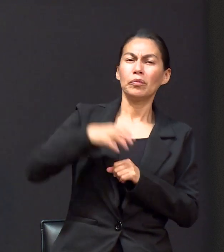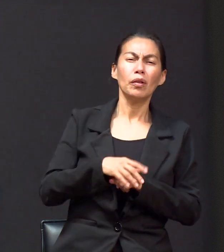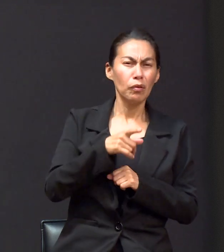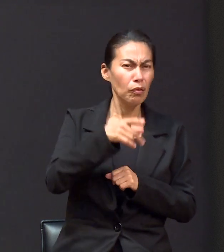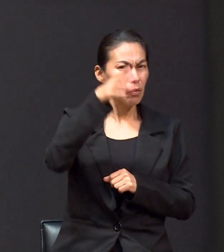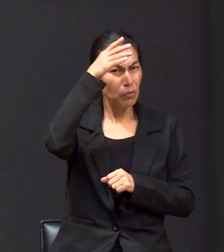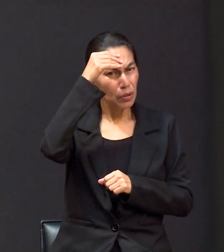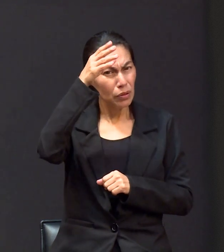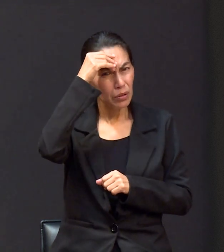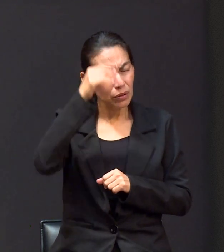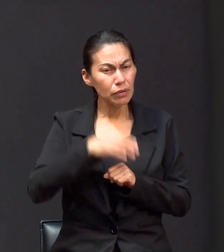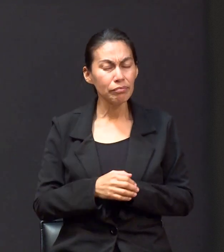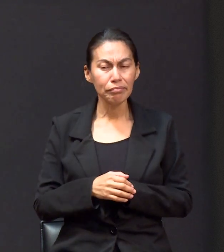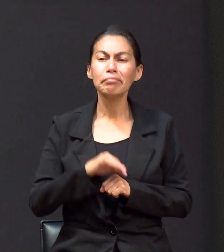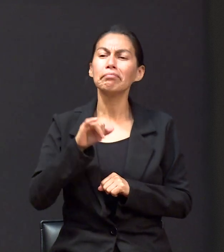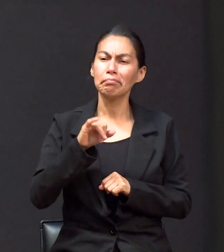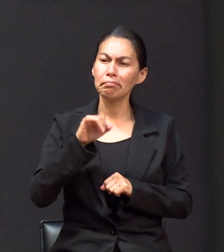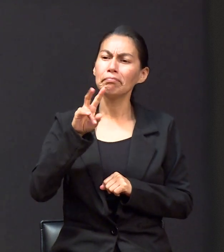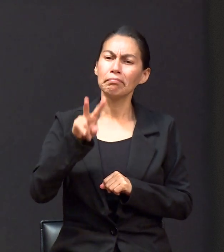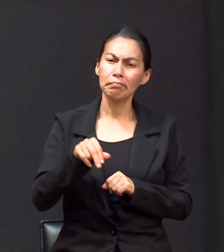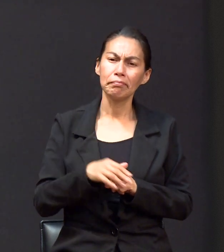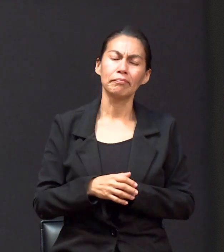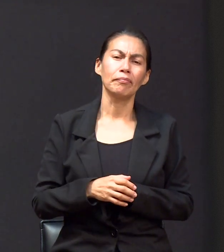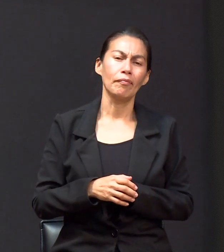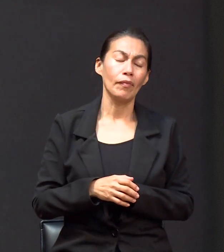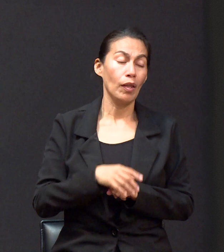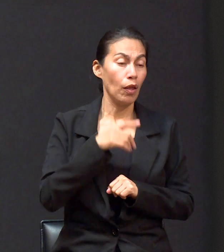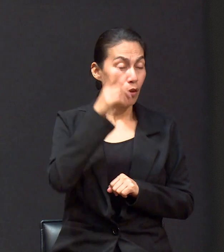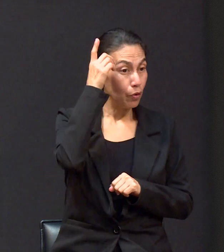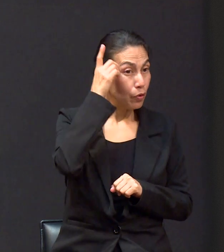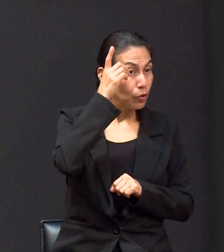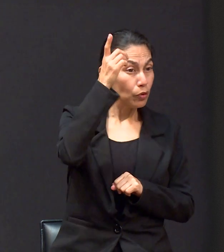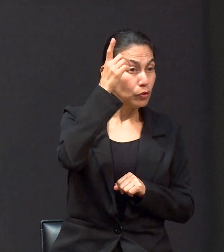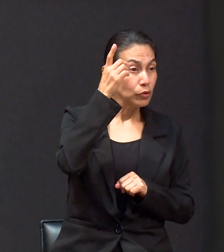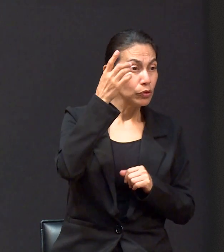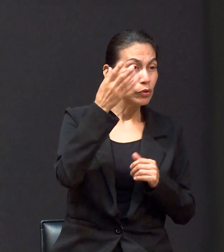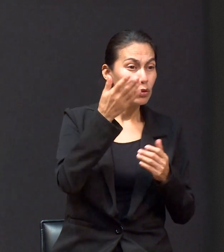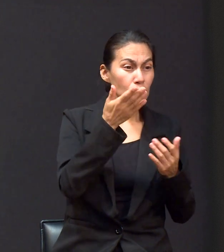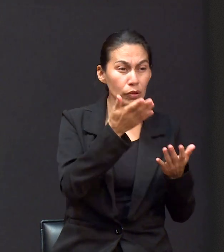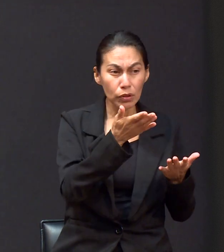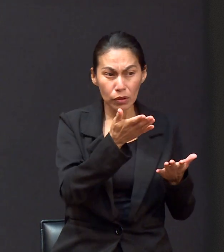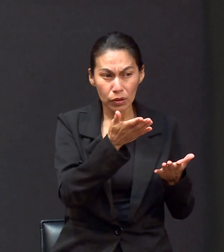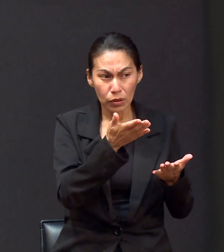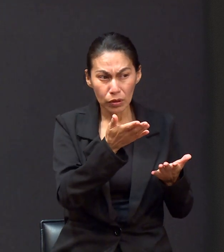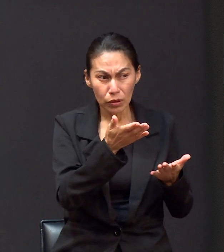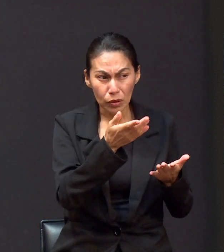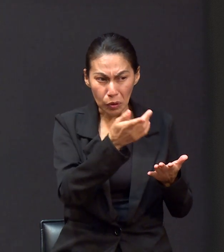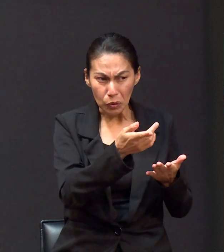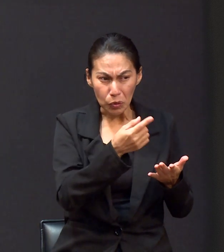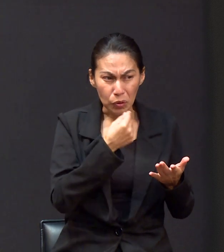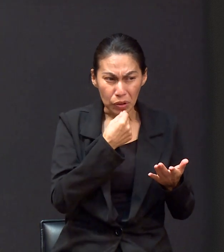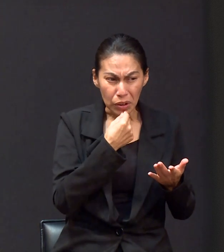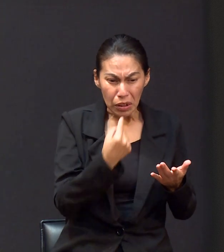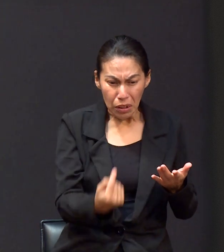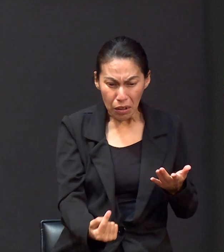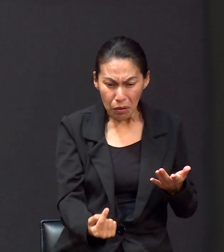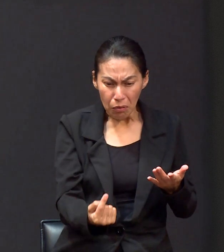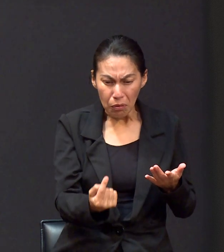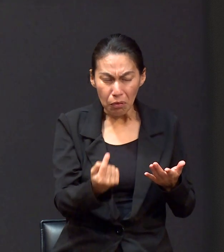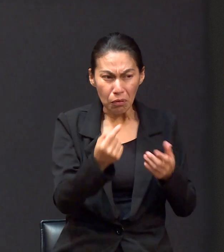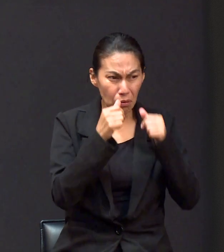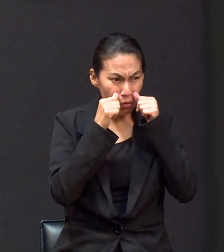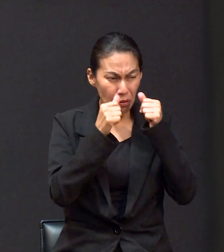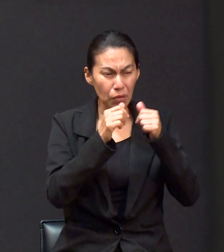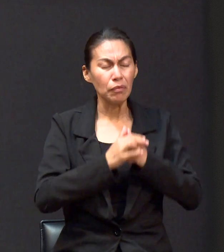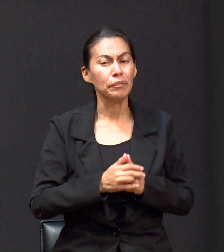así creciste y fuiste aprendiendo. Exacto. Dios se invocaba cuando tú eras